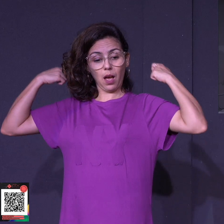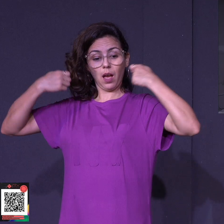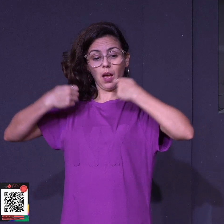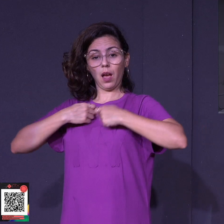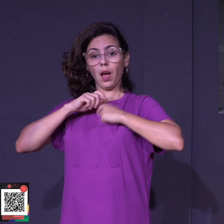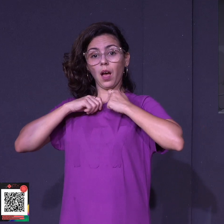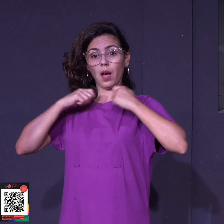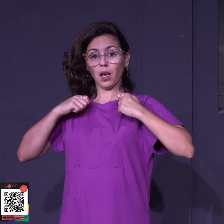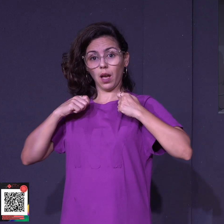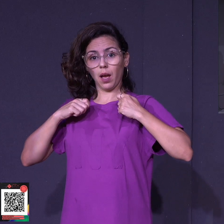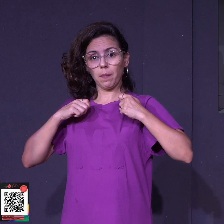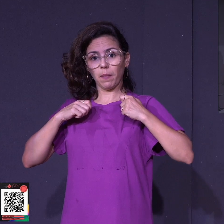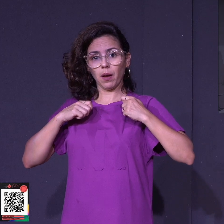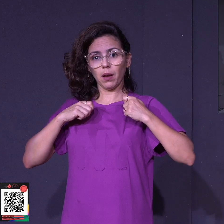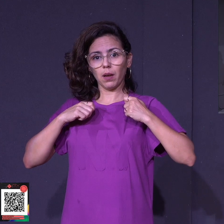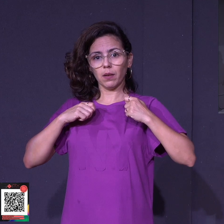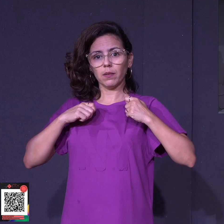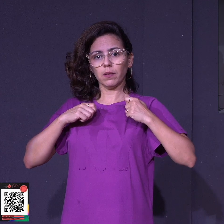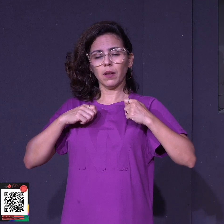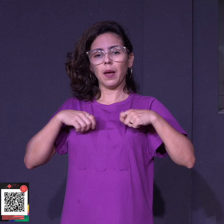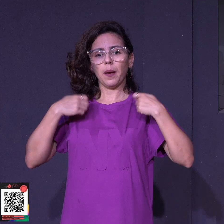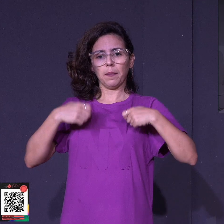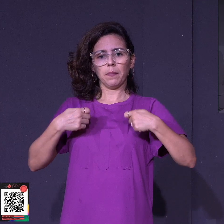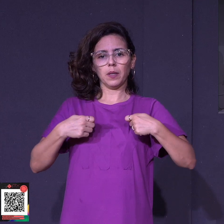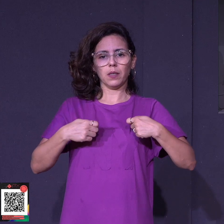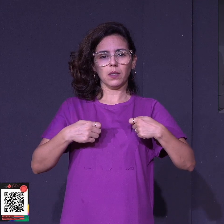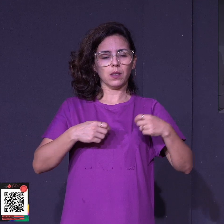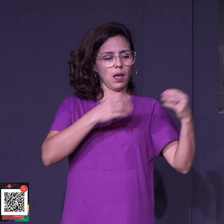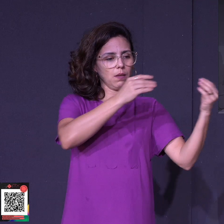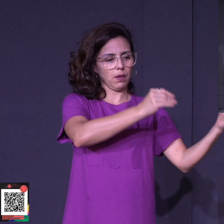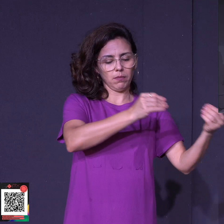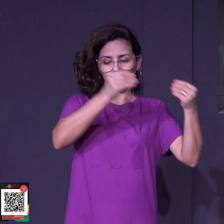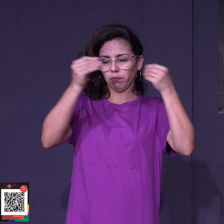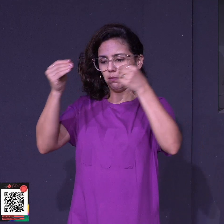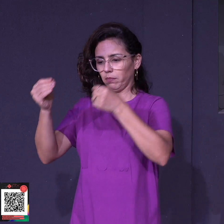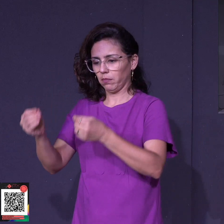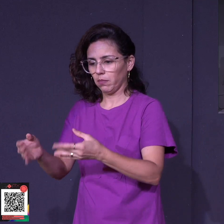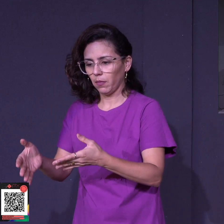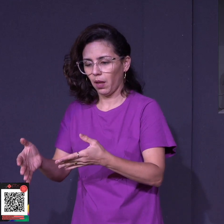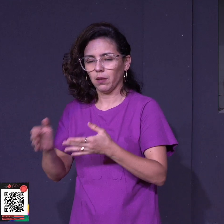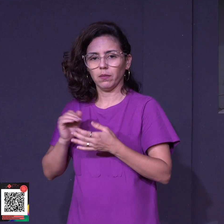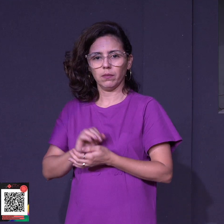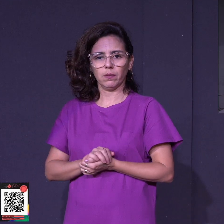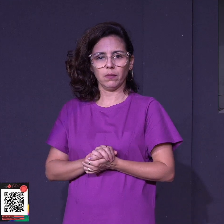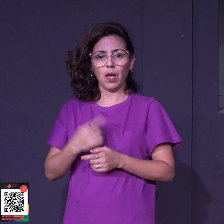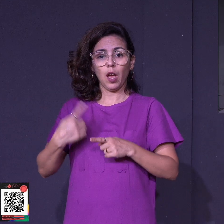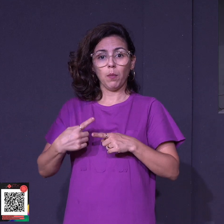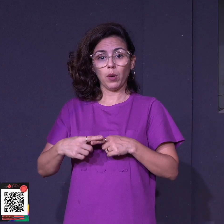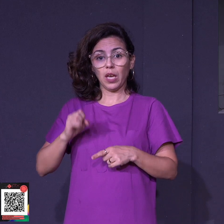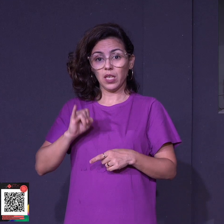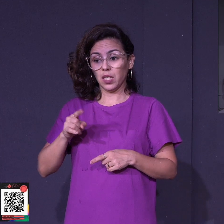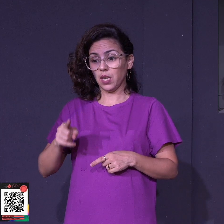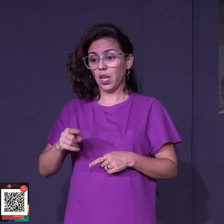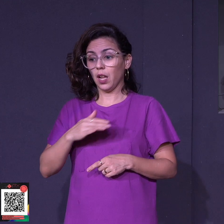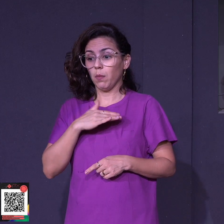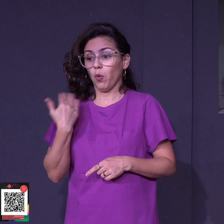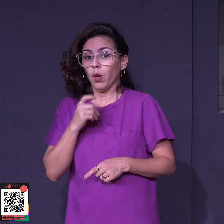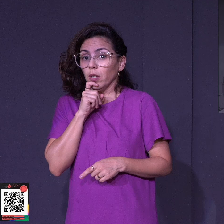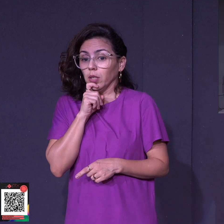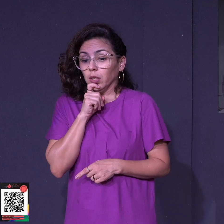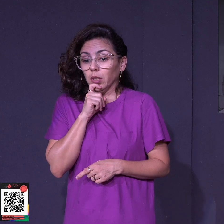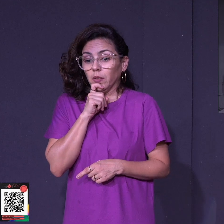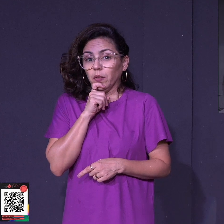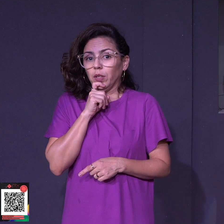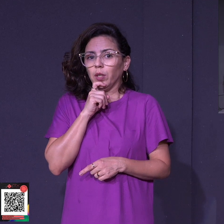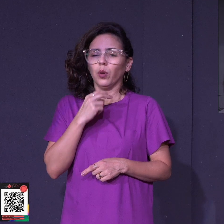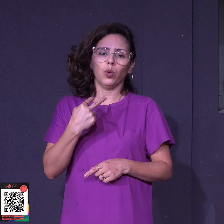credor teria que devolver para quem devia, porque senão ele poderia morrer de frio. A lei previa isso. Mas Jesus